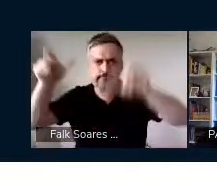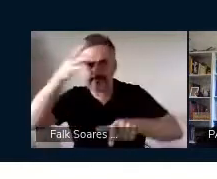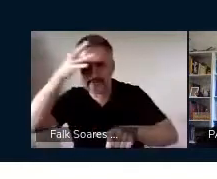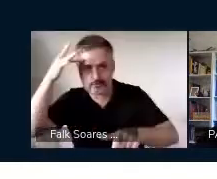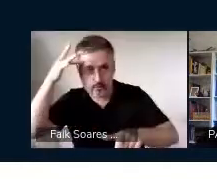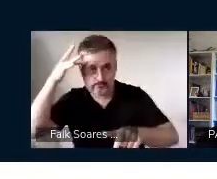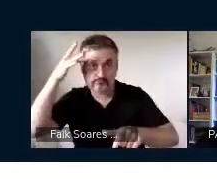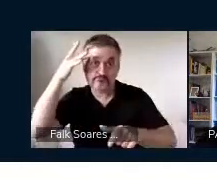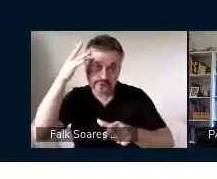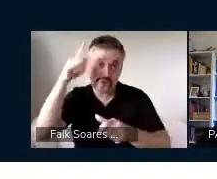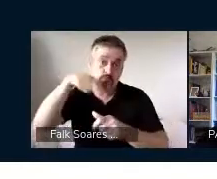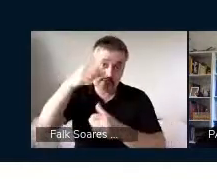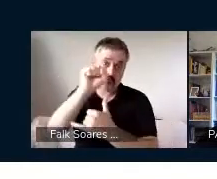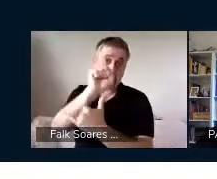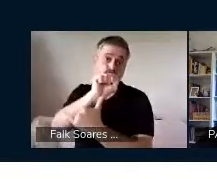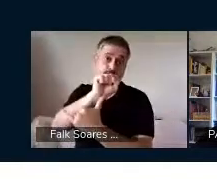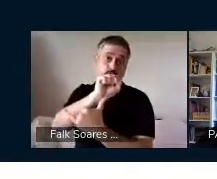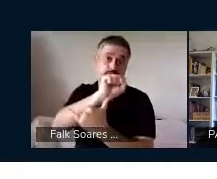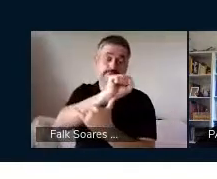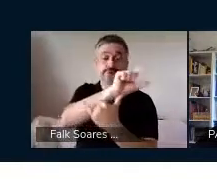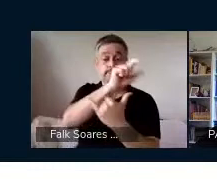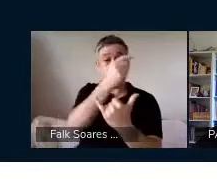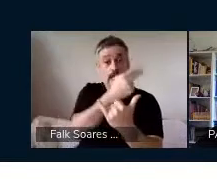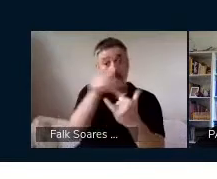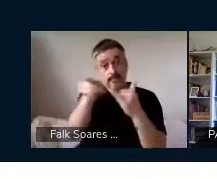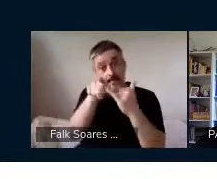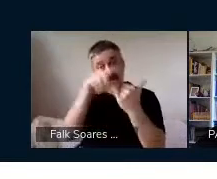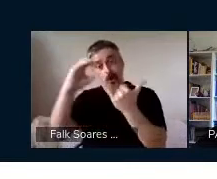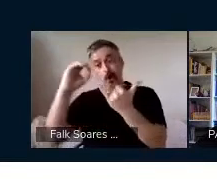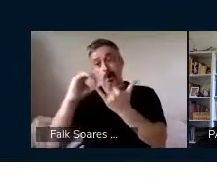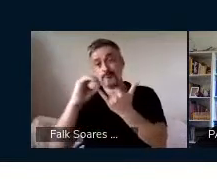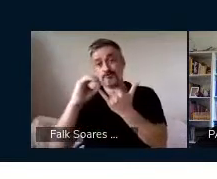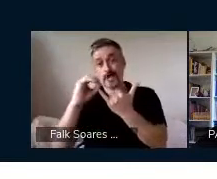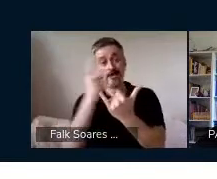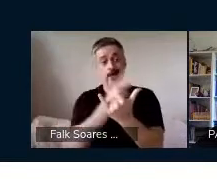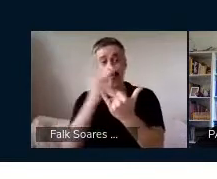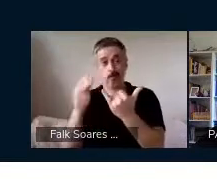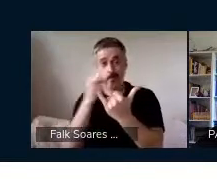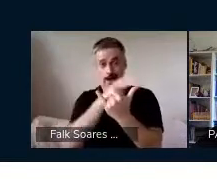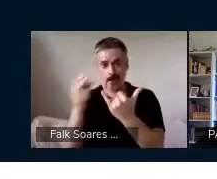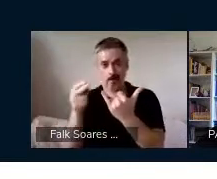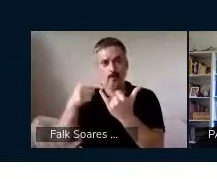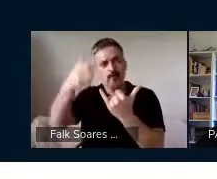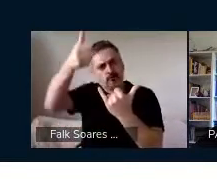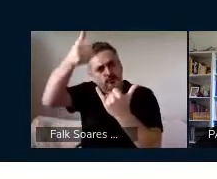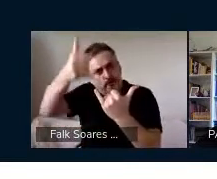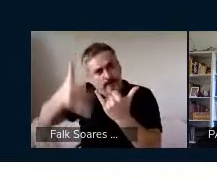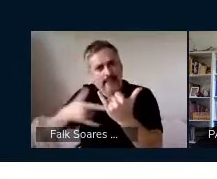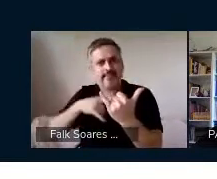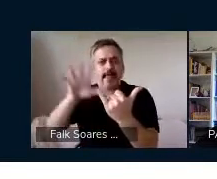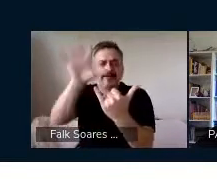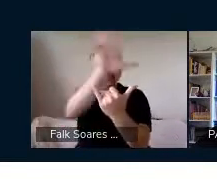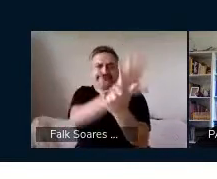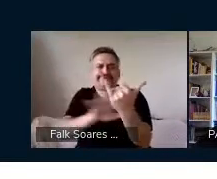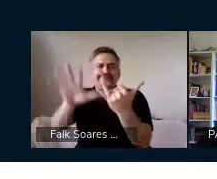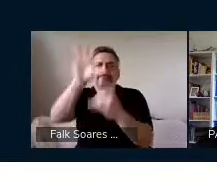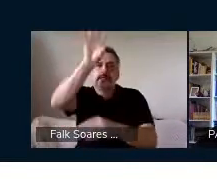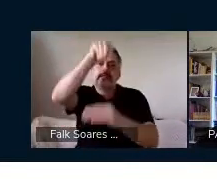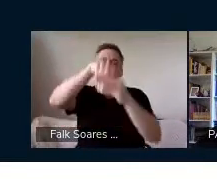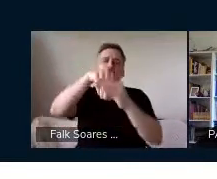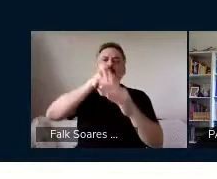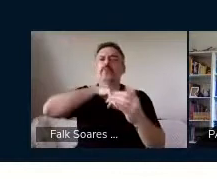concreto ou abstrato, representação de pessoas ou não. Necessariamente. E aí nós temos o